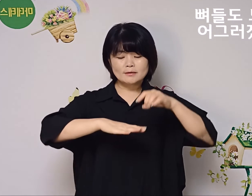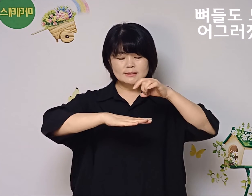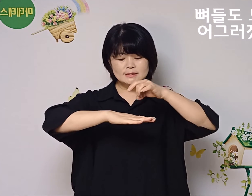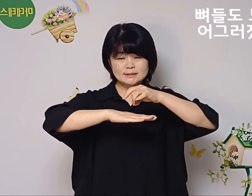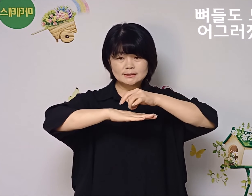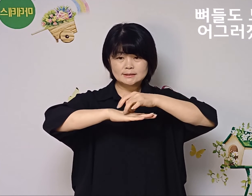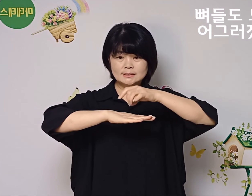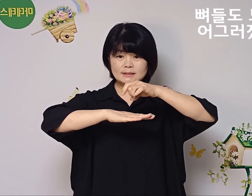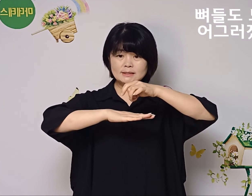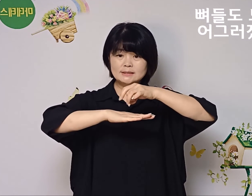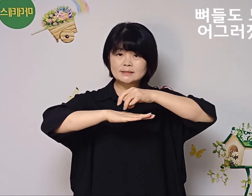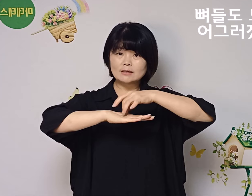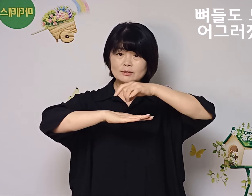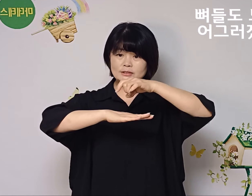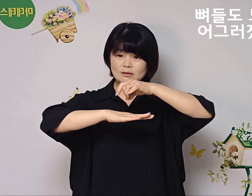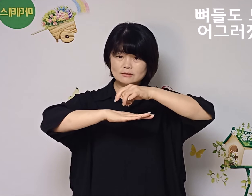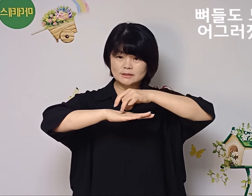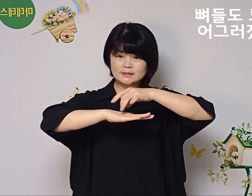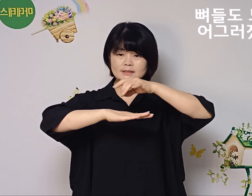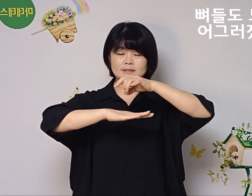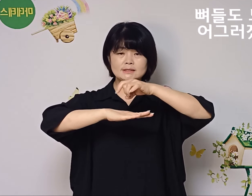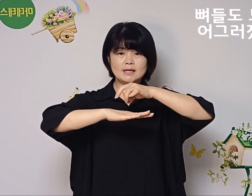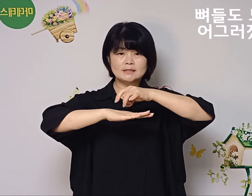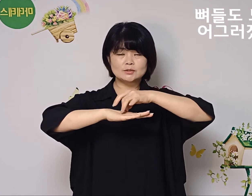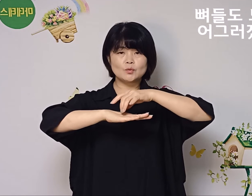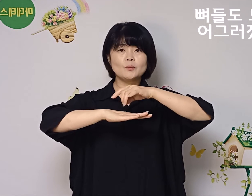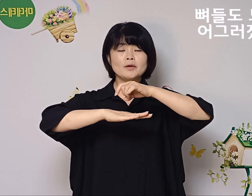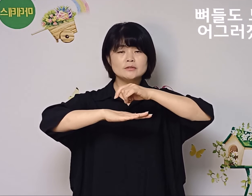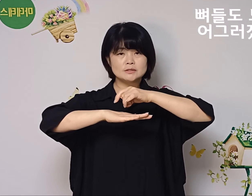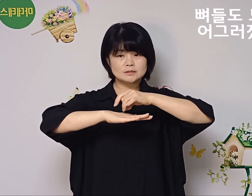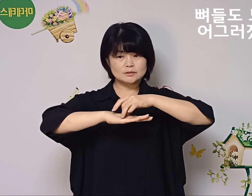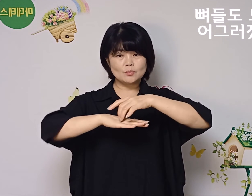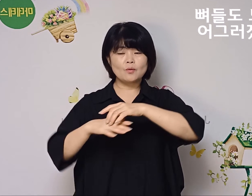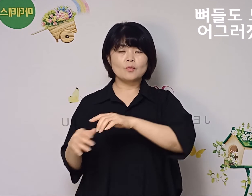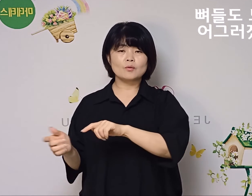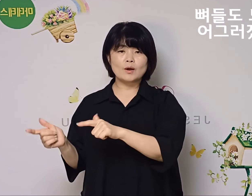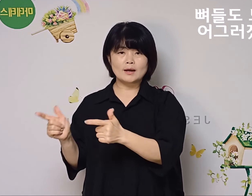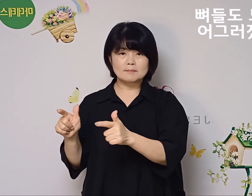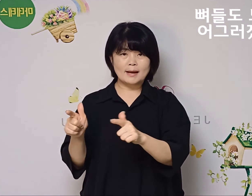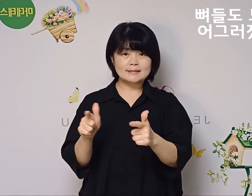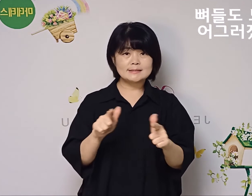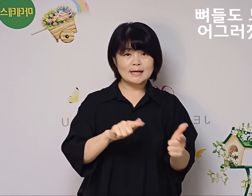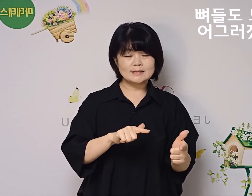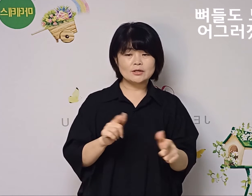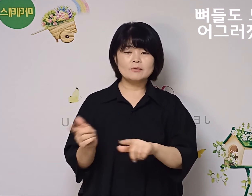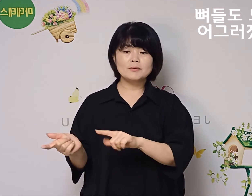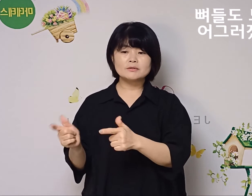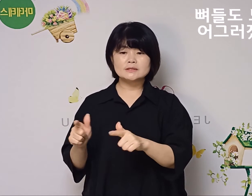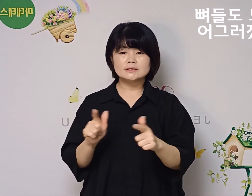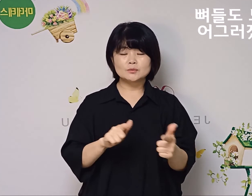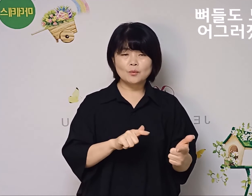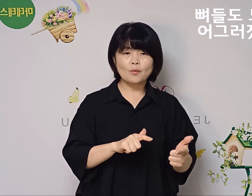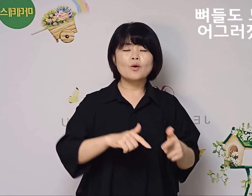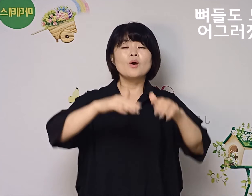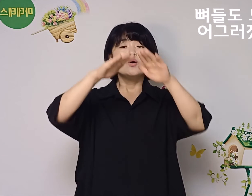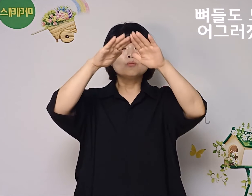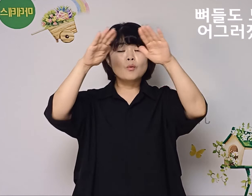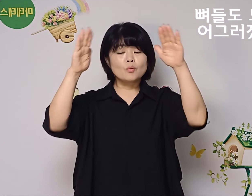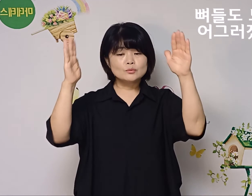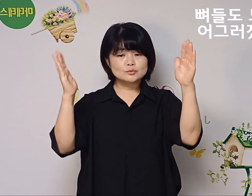뼈는 튕기듯이라고 했죠? 튕기듯이 하시고 뼈들도 많은 양이요. 뼈들도